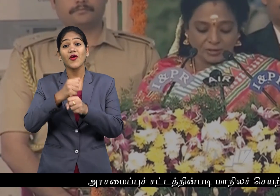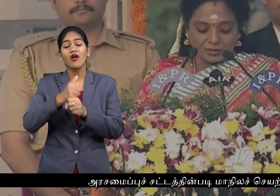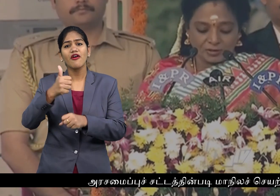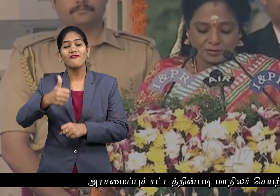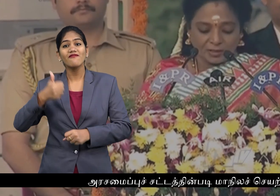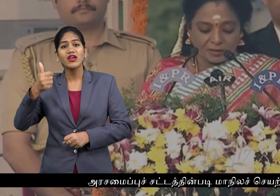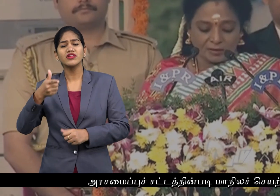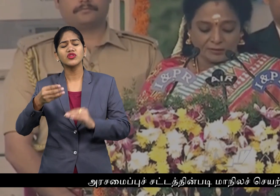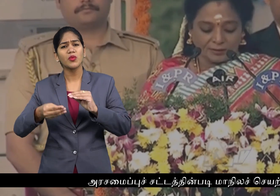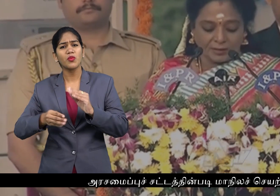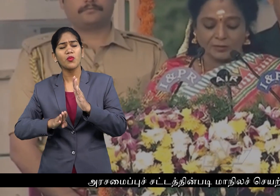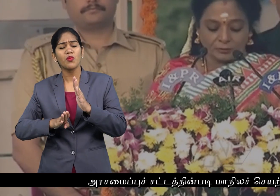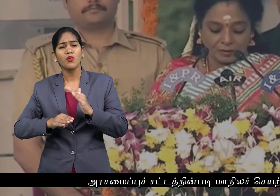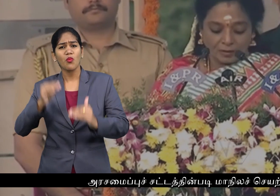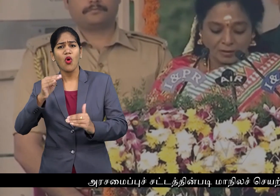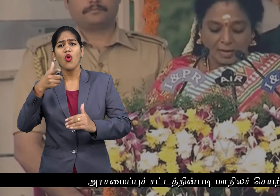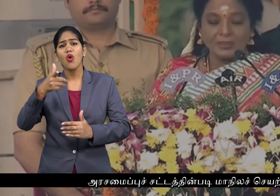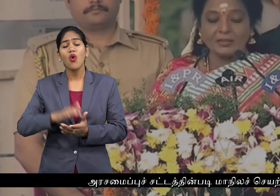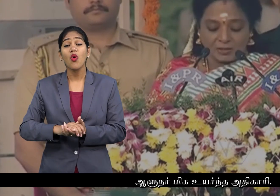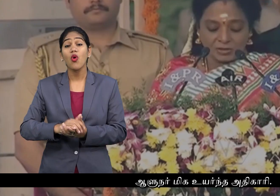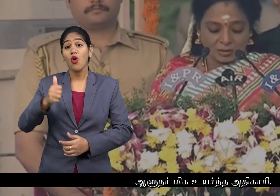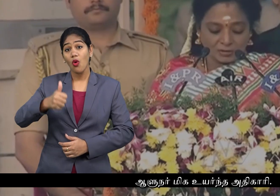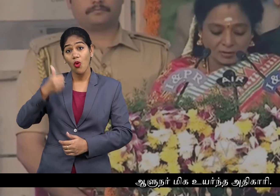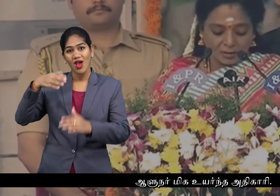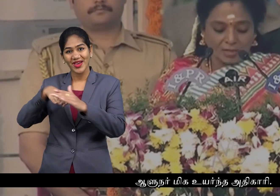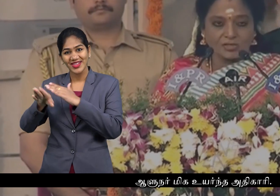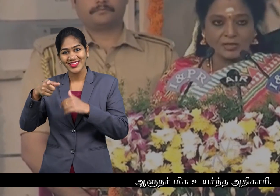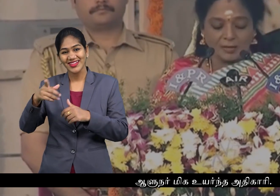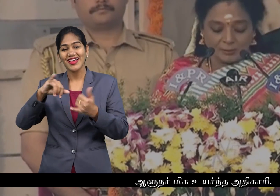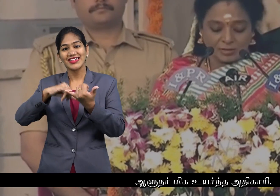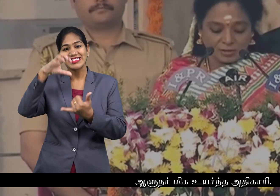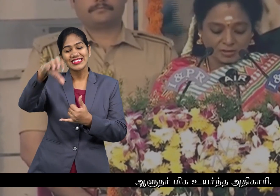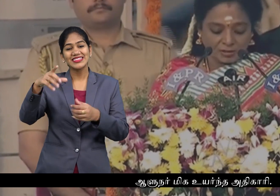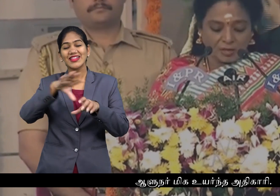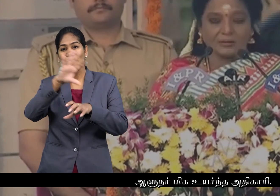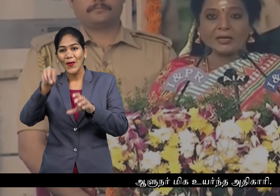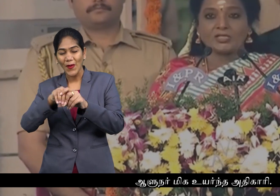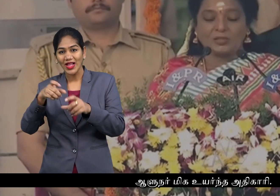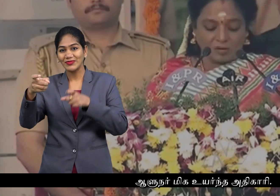அரசியலமைப்பு சட்டத்தின்படி மாநில செயற்குழுவில் ஆளுநர் மிக உயர்ந்த அதிகாரி.